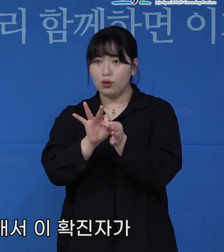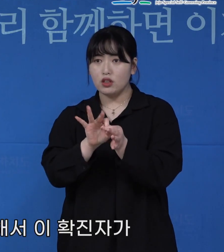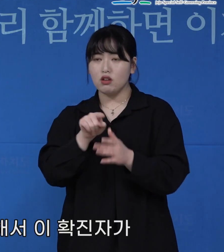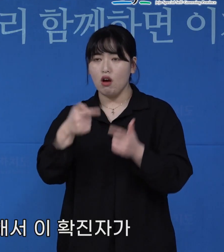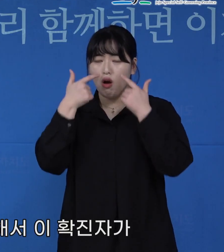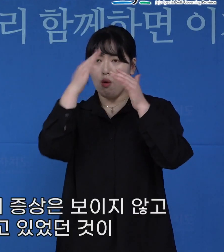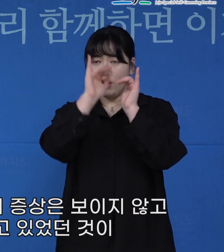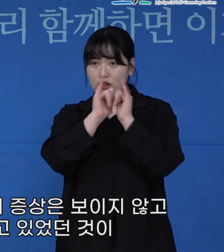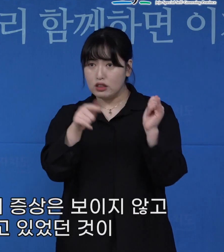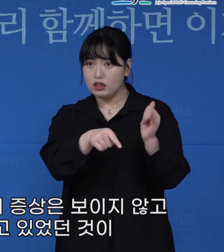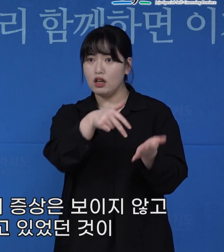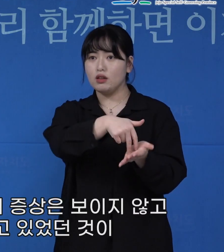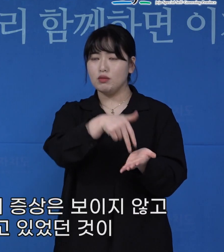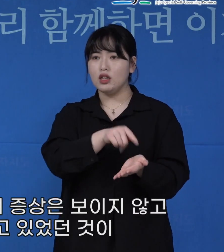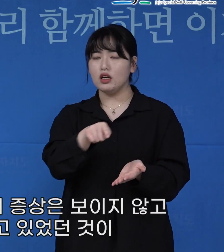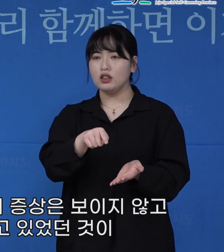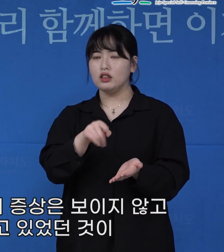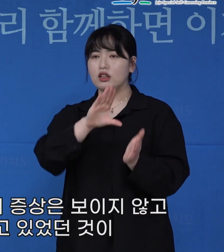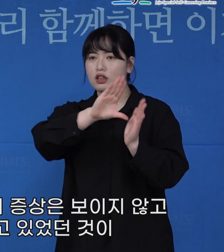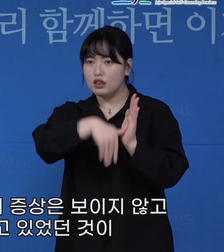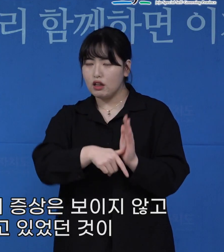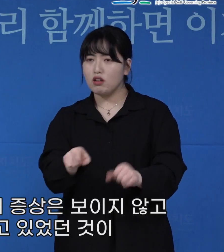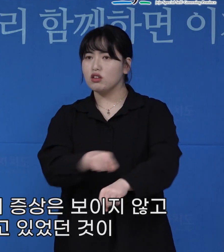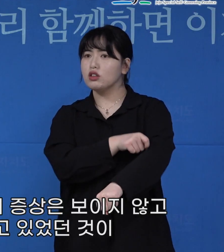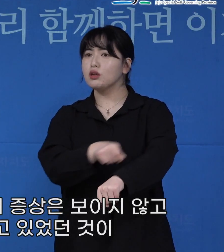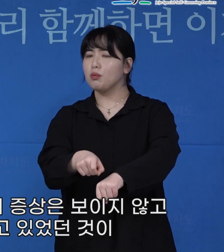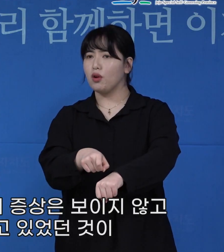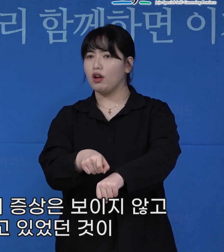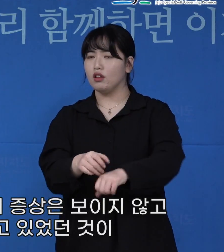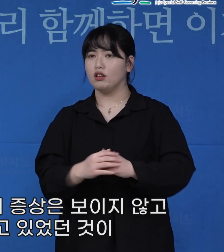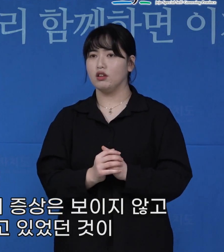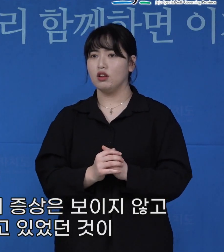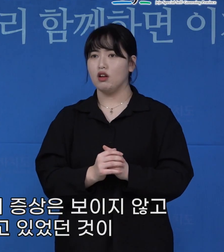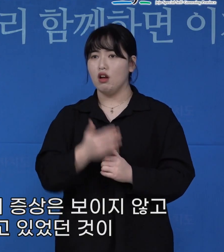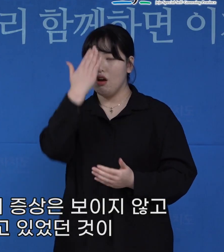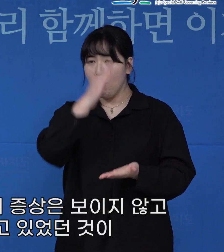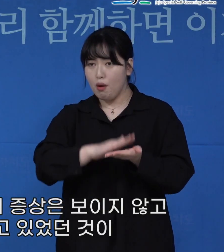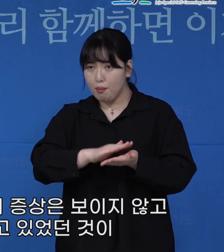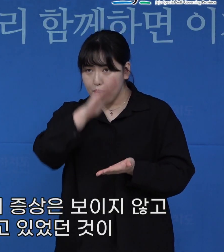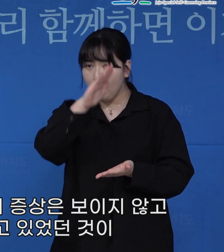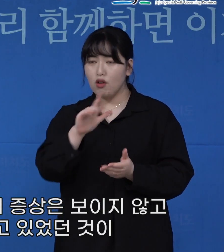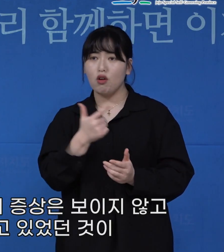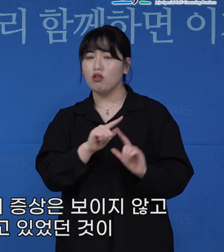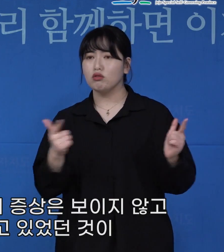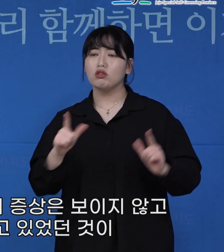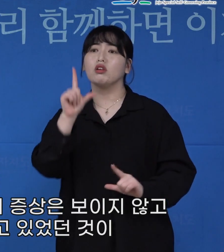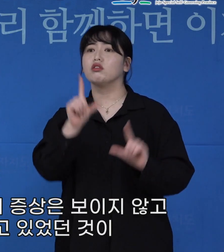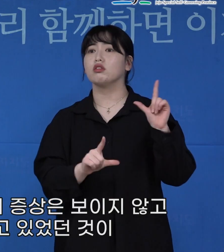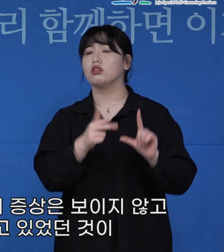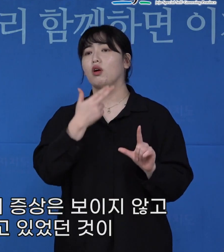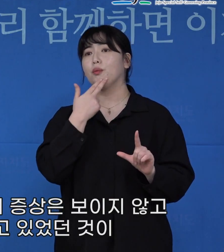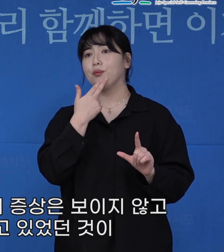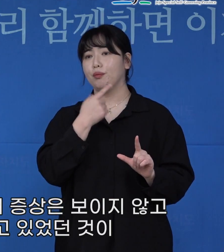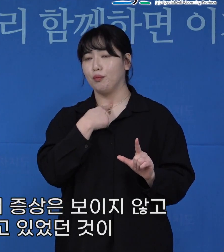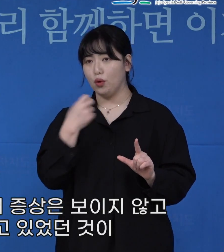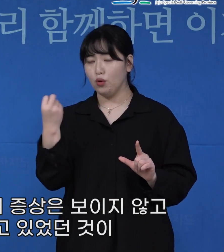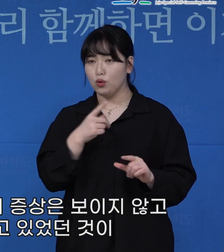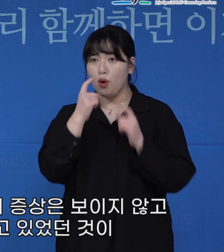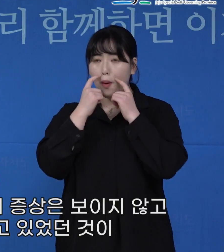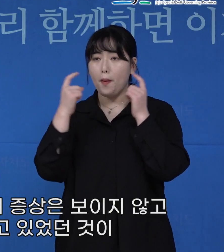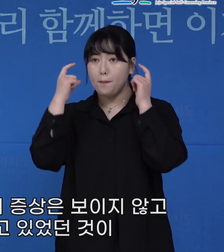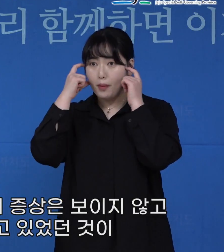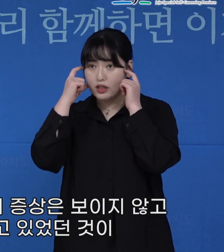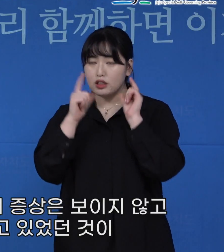이 확진자가 당시에 특별한 발열 등의 증상은 보이지 않고 또